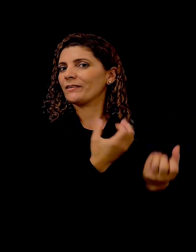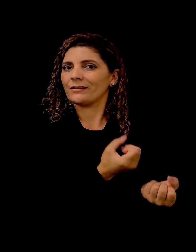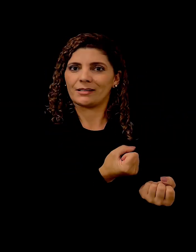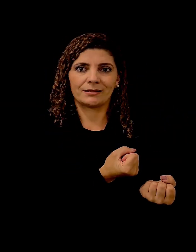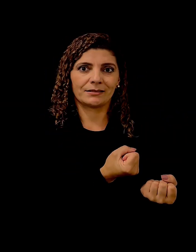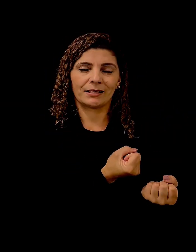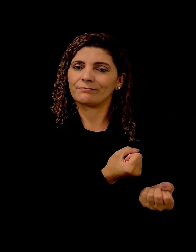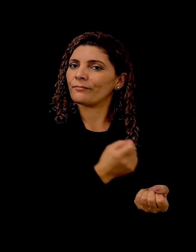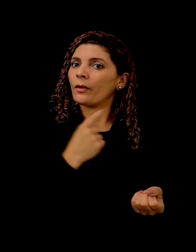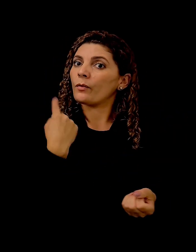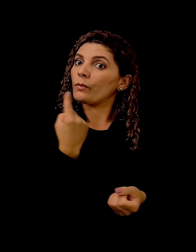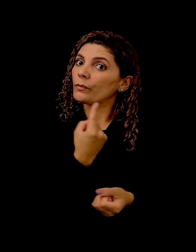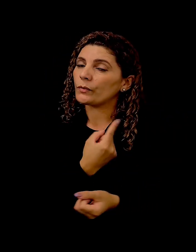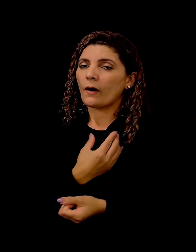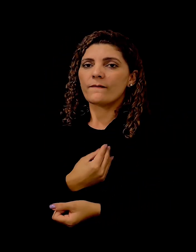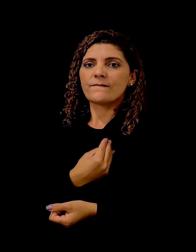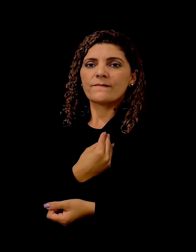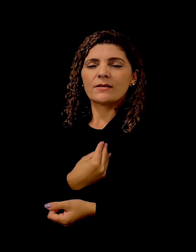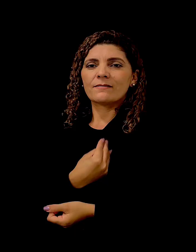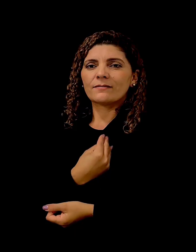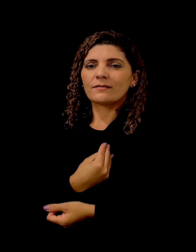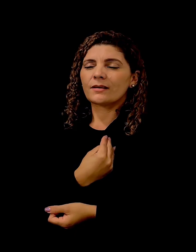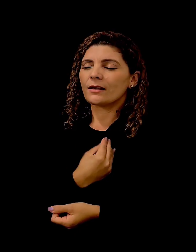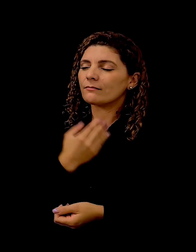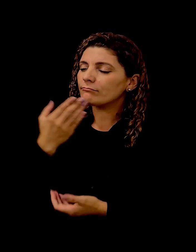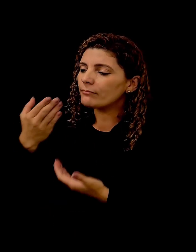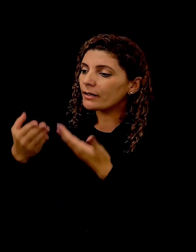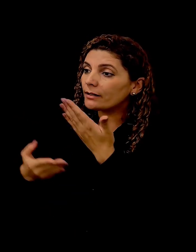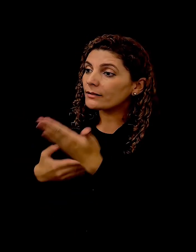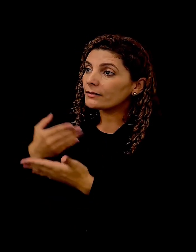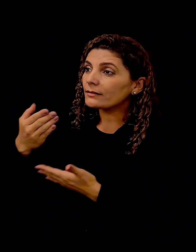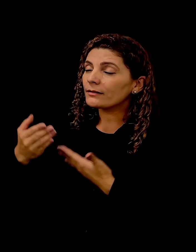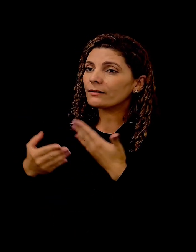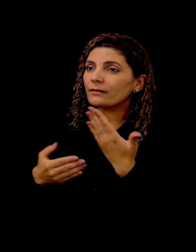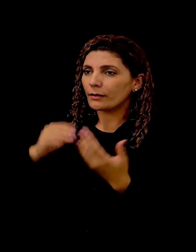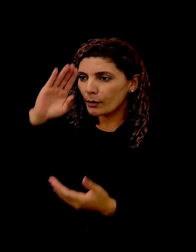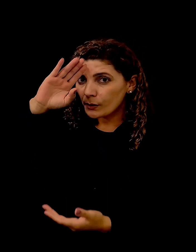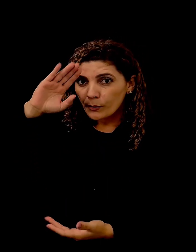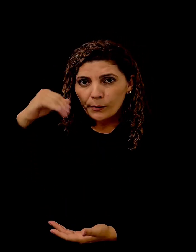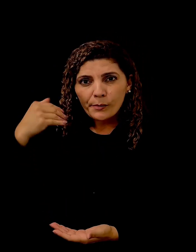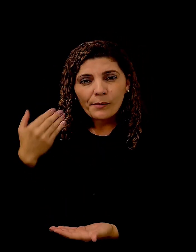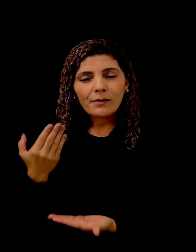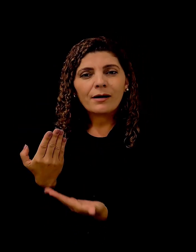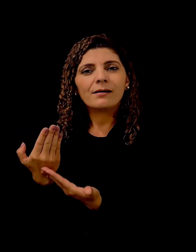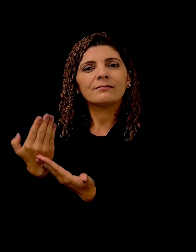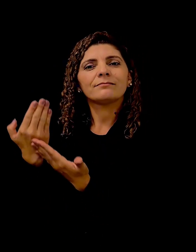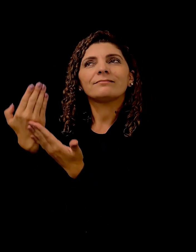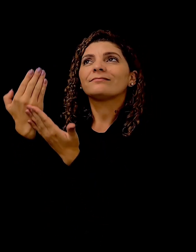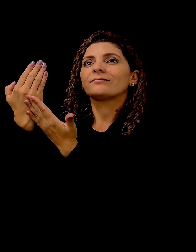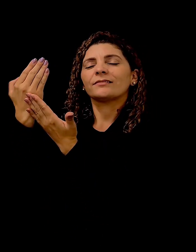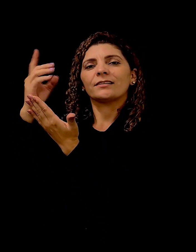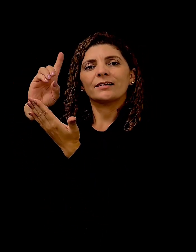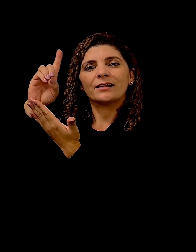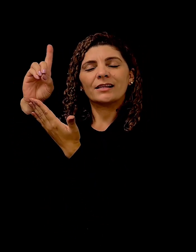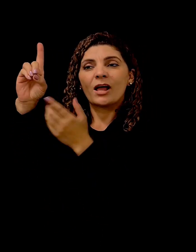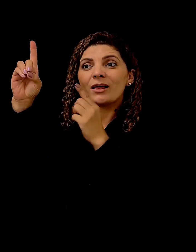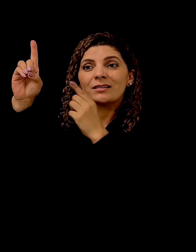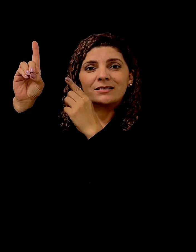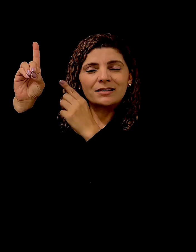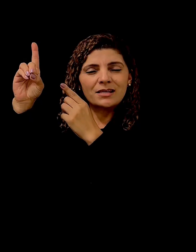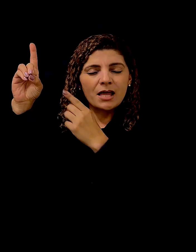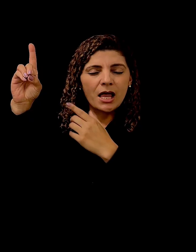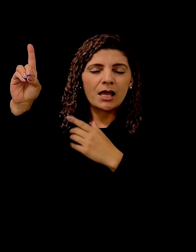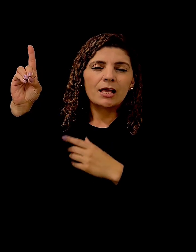Nós vivemos para agradar o nosso Pai Celestial. E se Ele se agrada